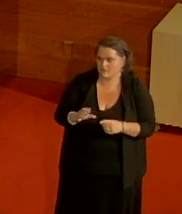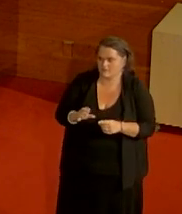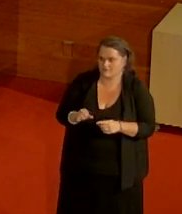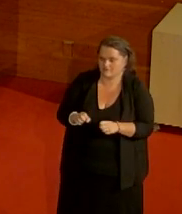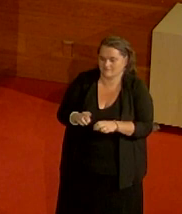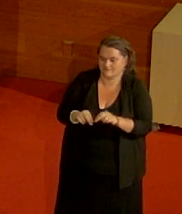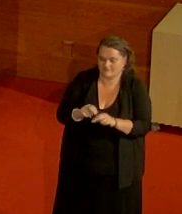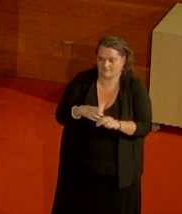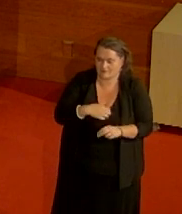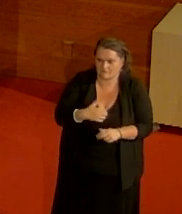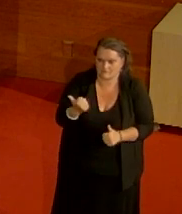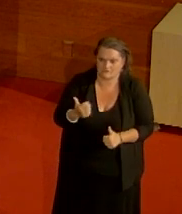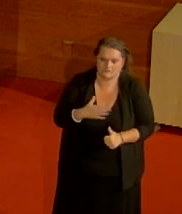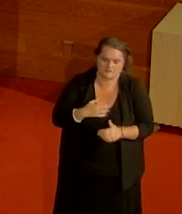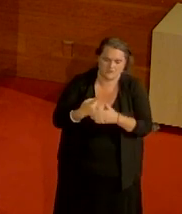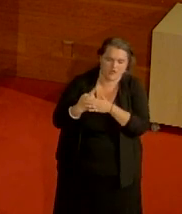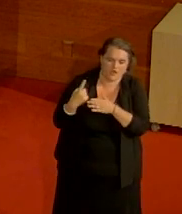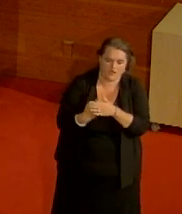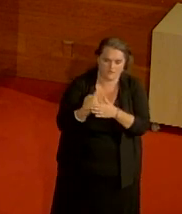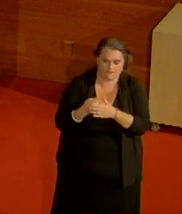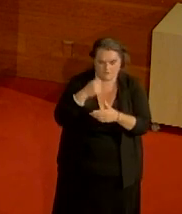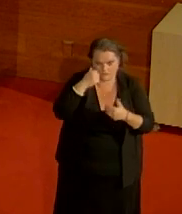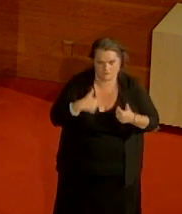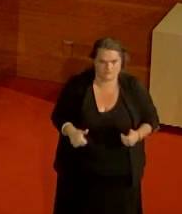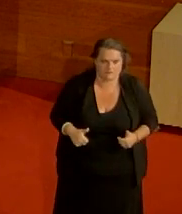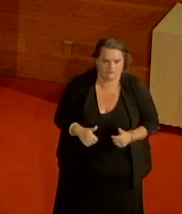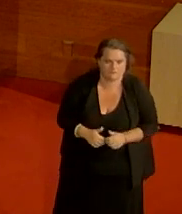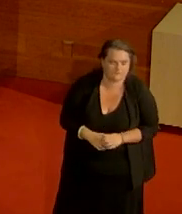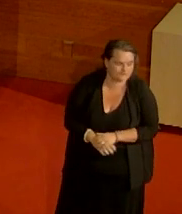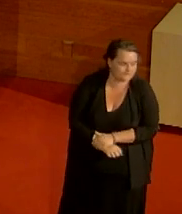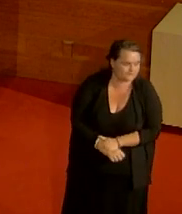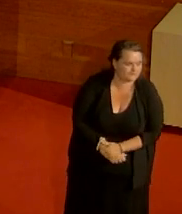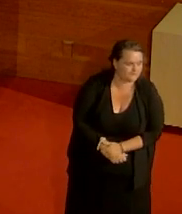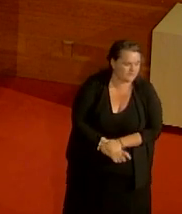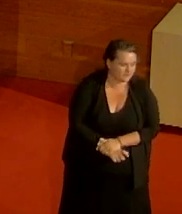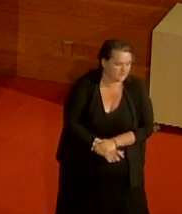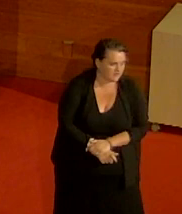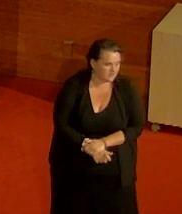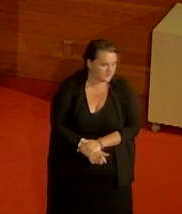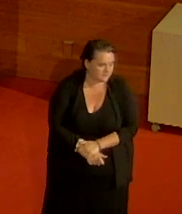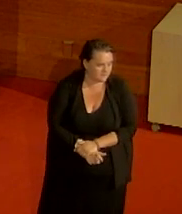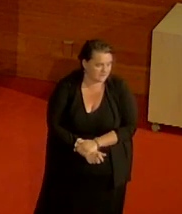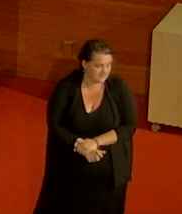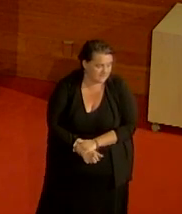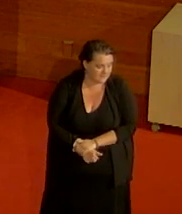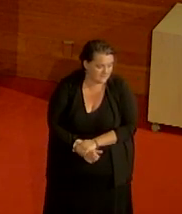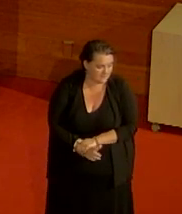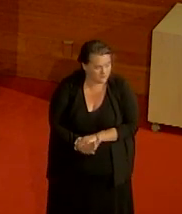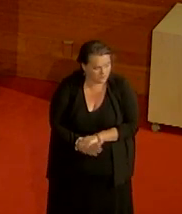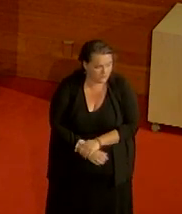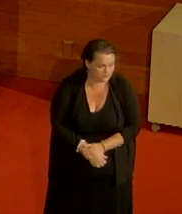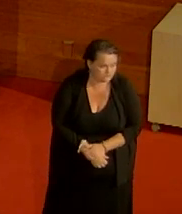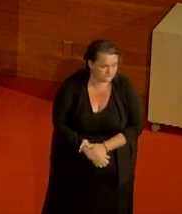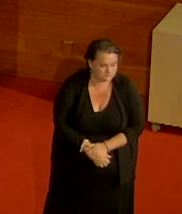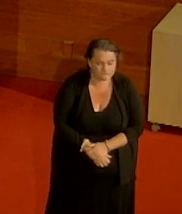Unidos al enfriamiento humano como ahora veremos Son son también contextos en los que la tecnología pensada para